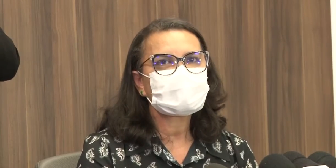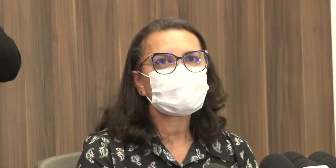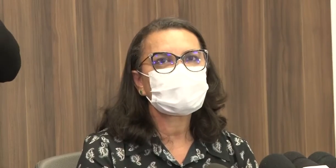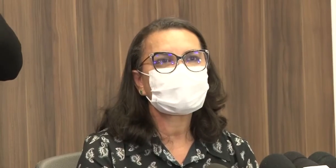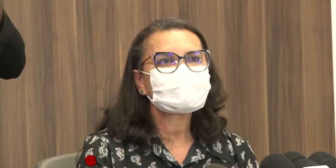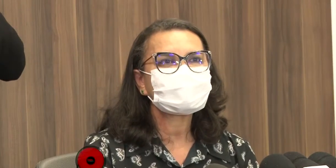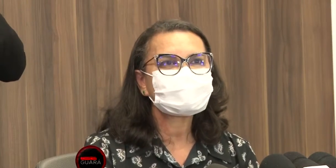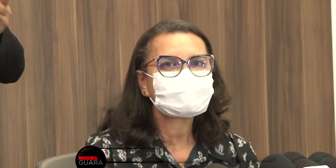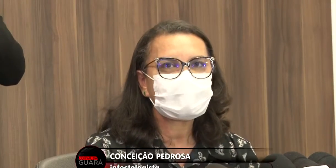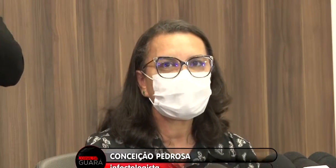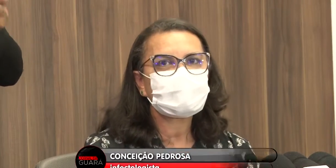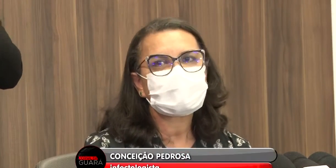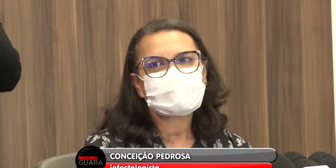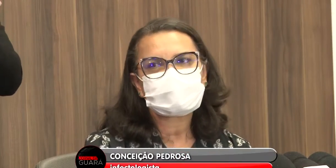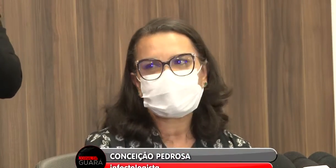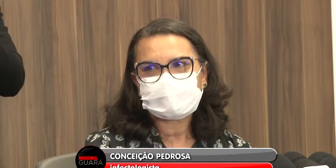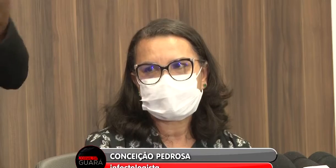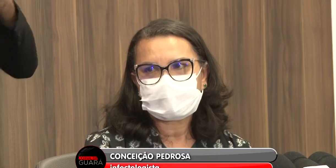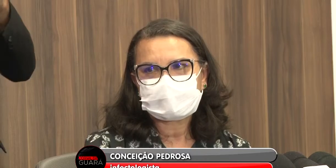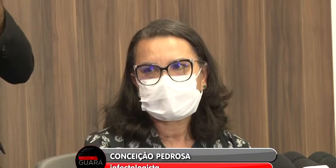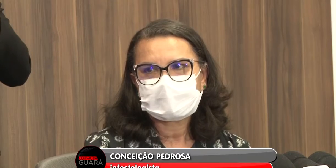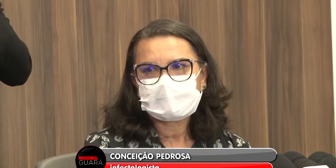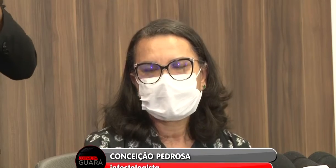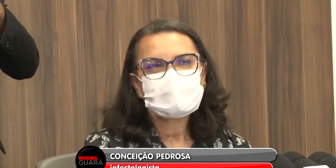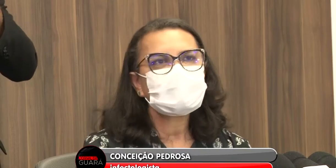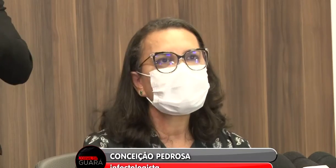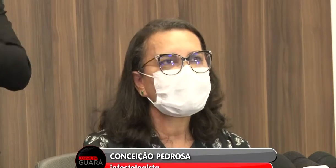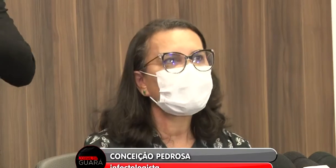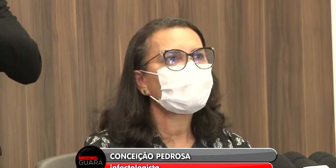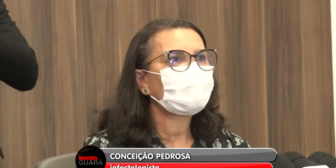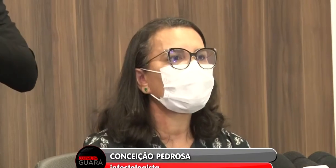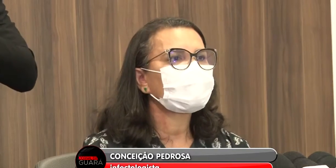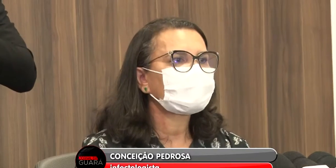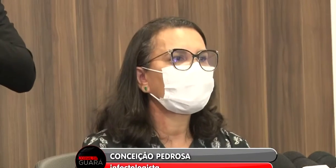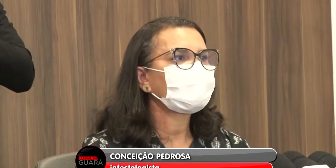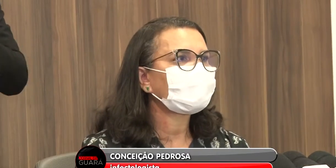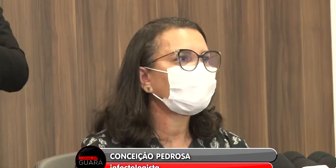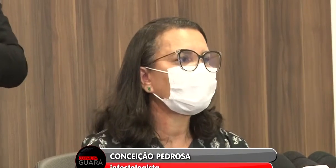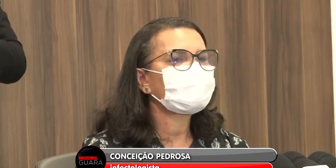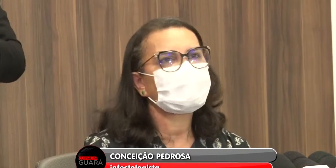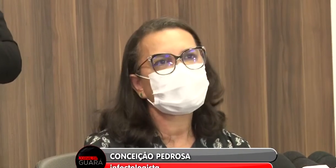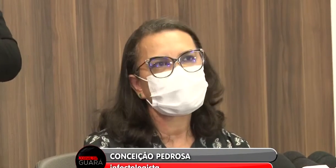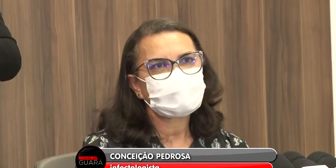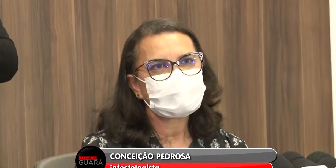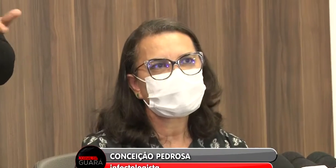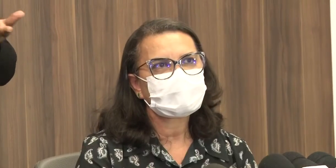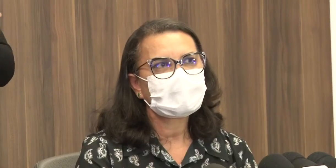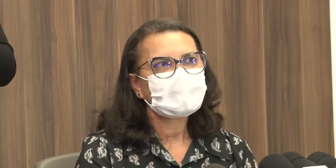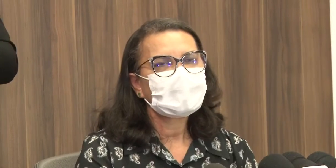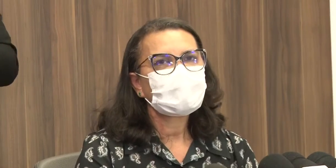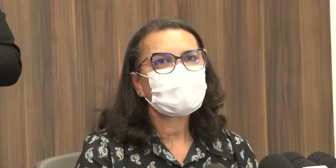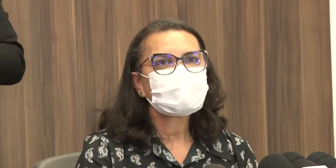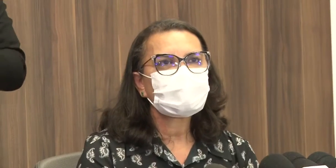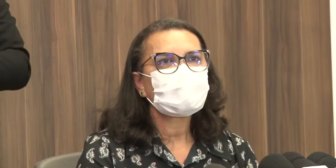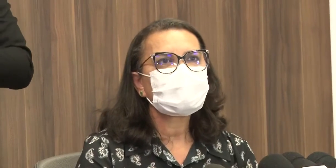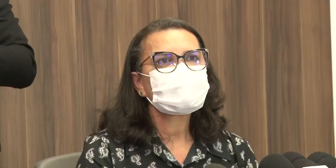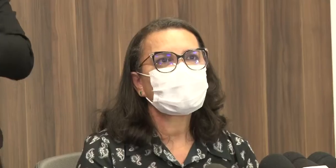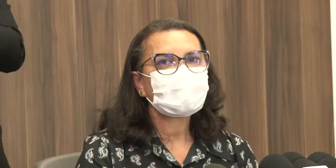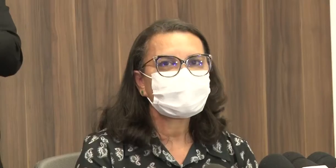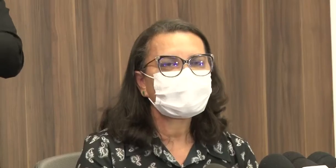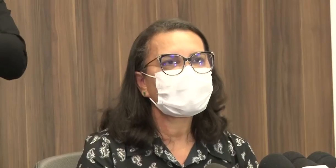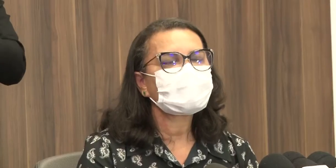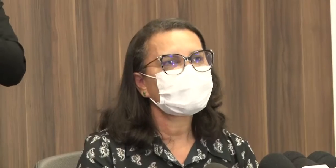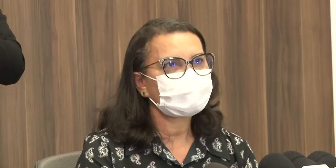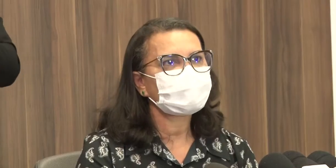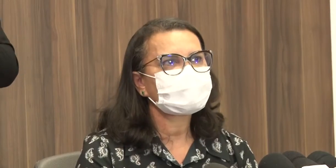ser utilizado sob prescrição e orientação médica. Ninguém pode usar medicamento sem orientação médica. Corticoide